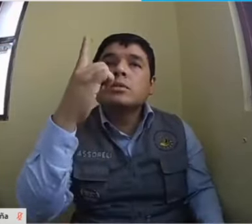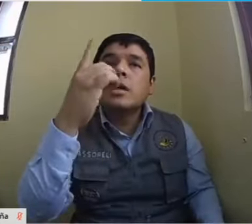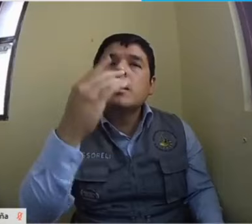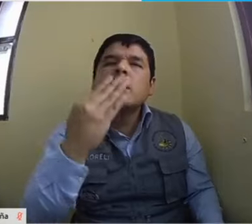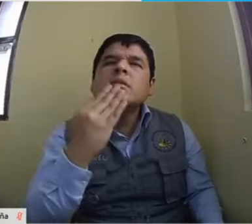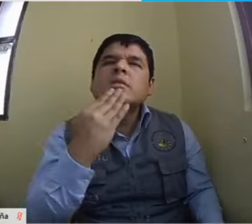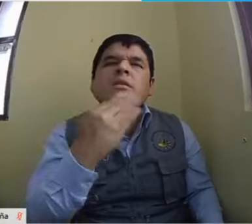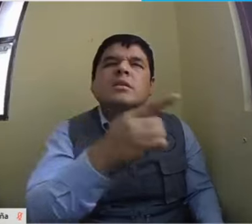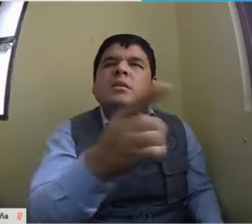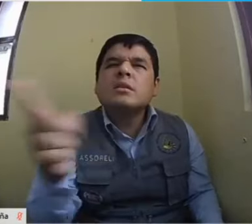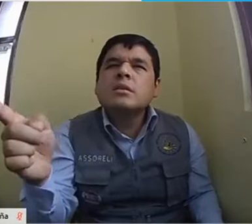pero